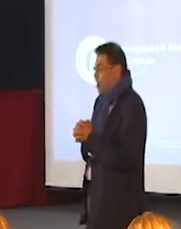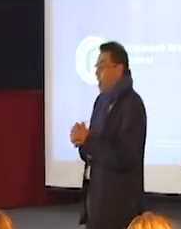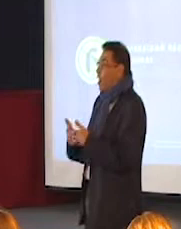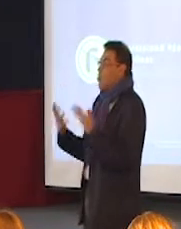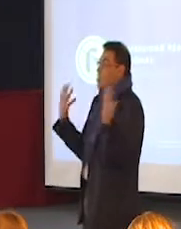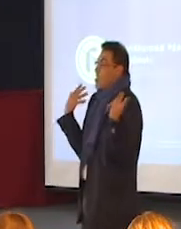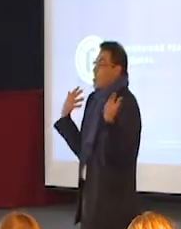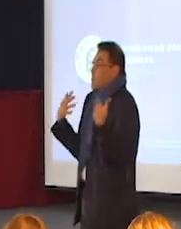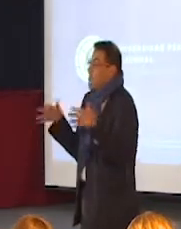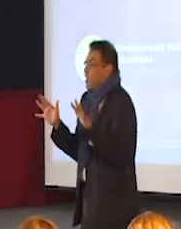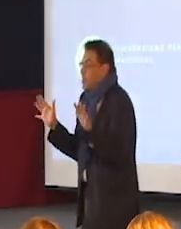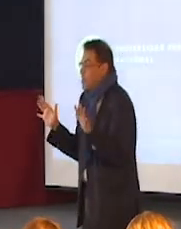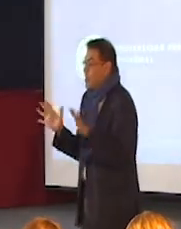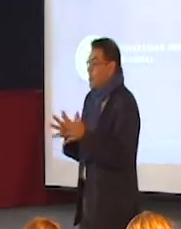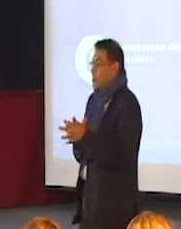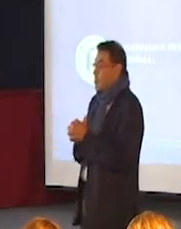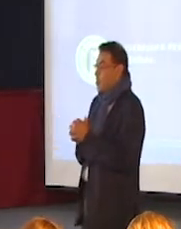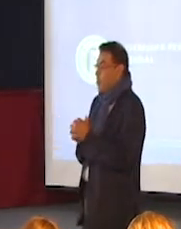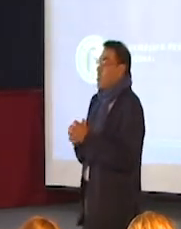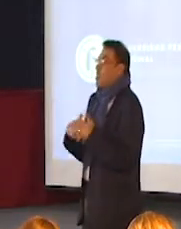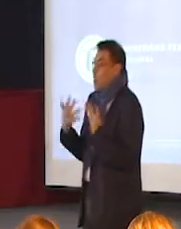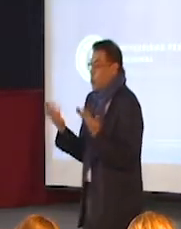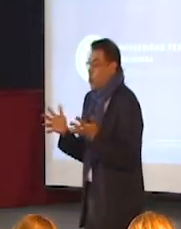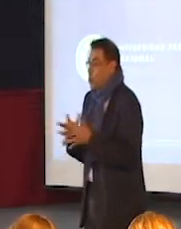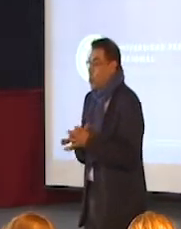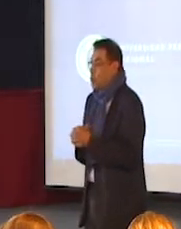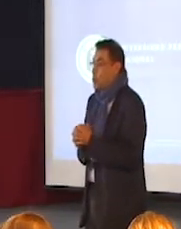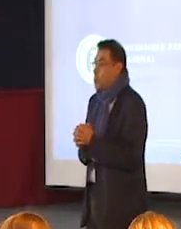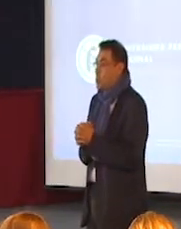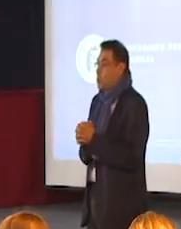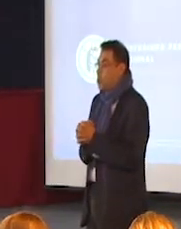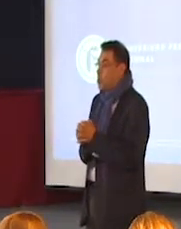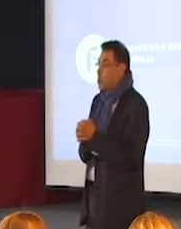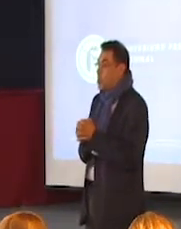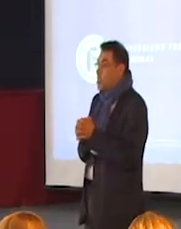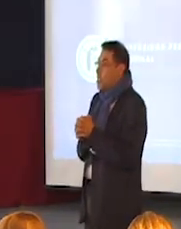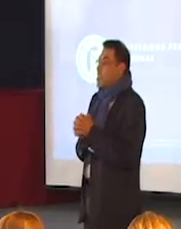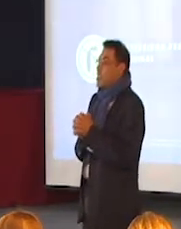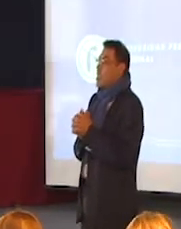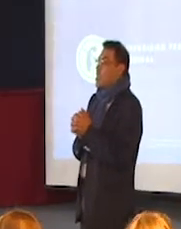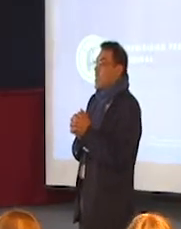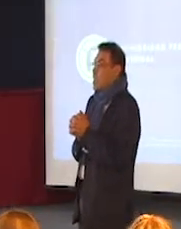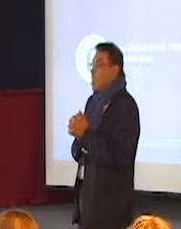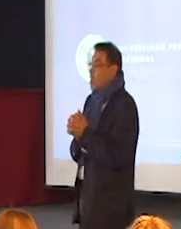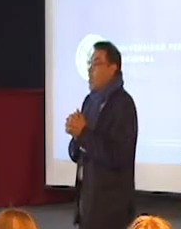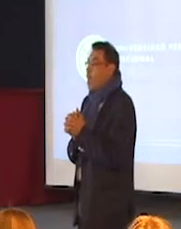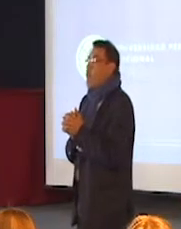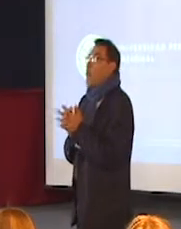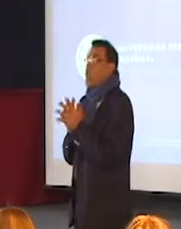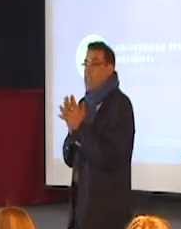la comunicación, hay unas resistencias frente al uso de la comunicación,